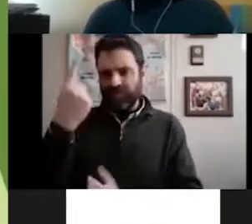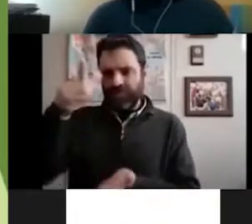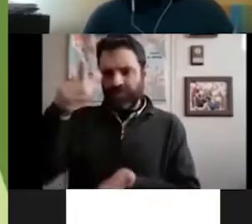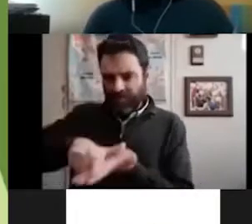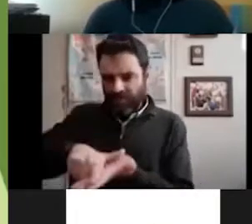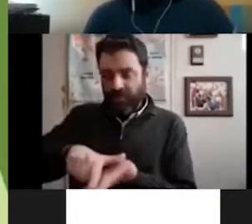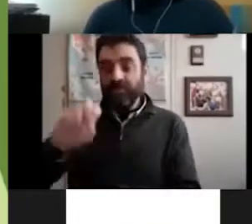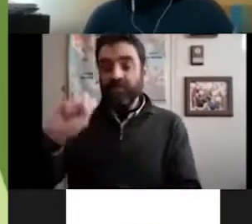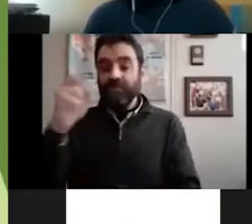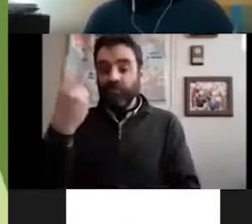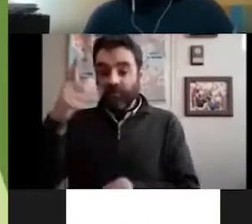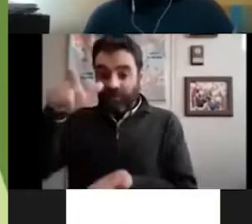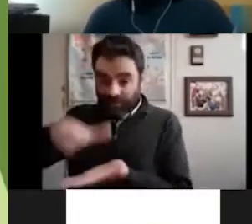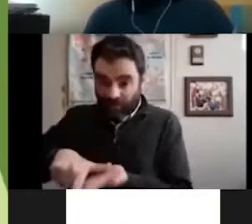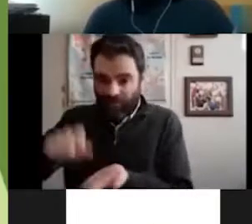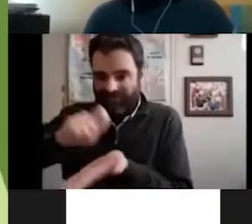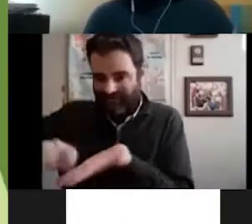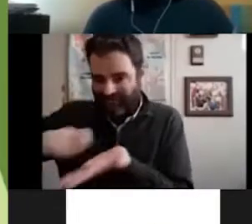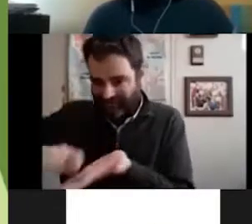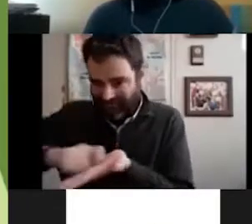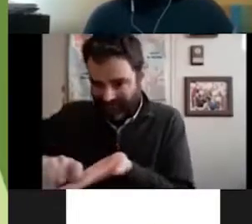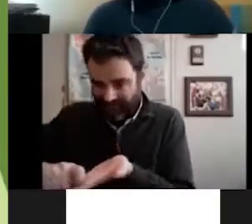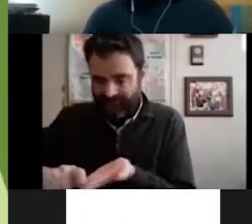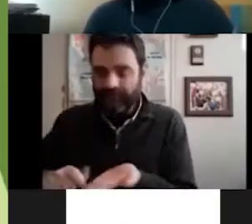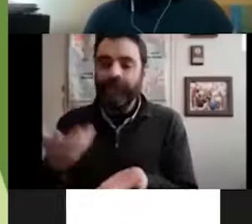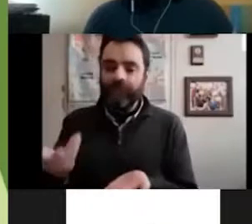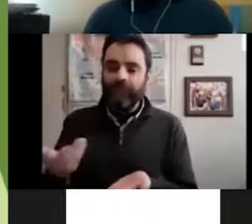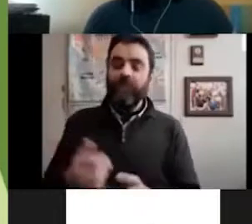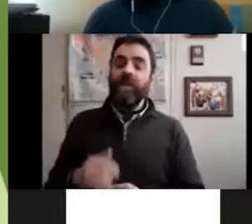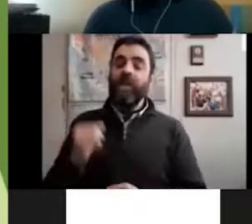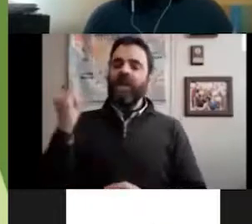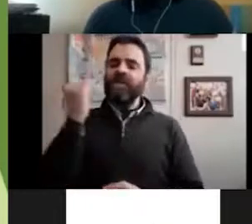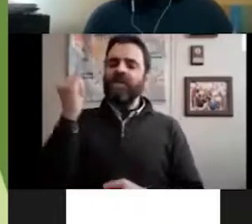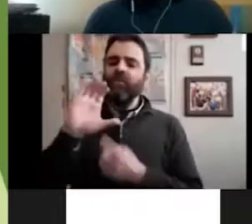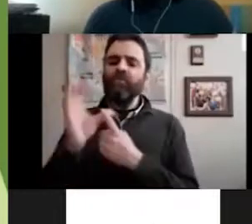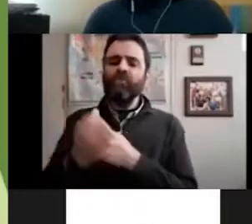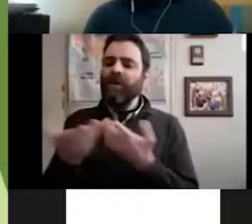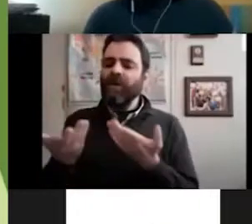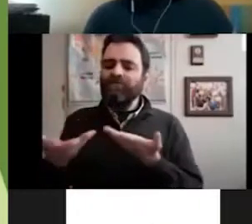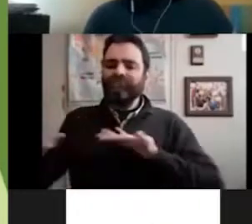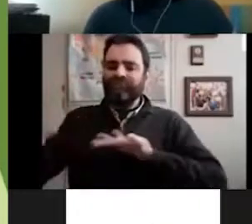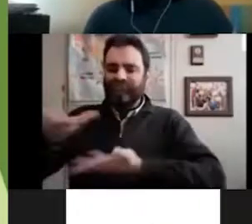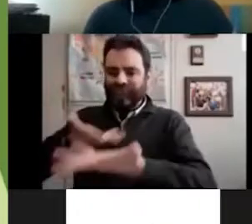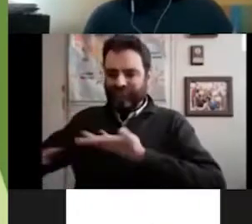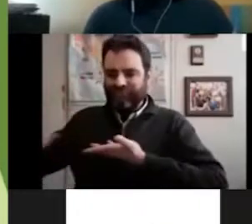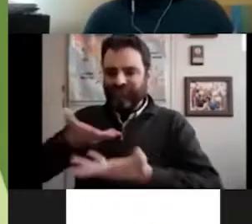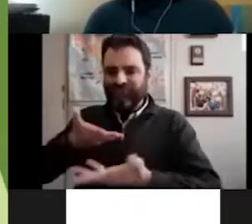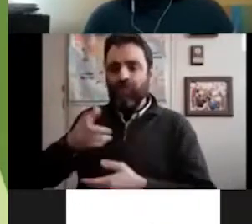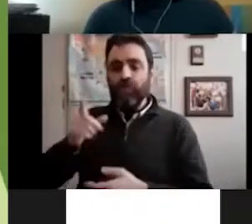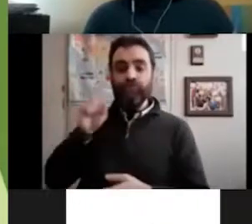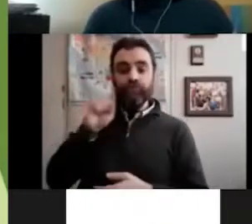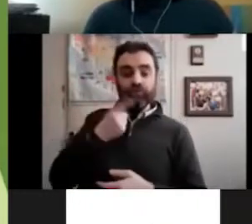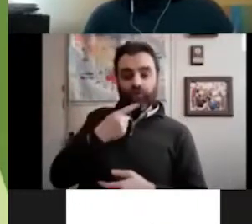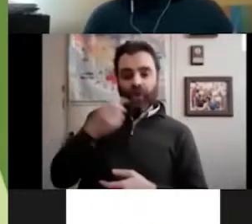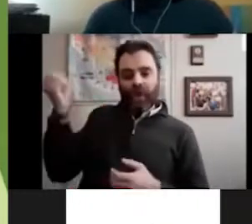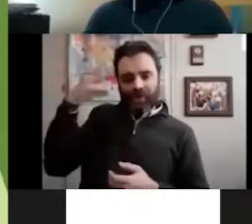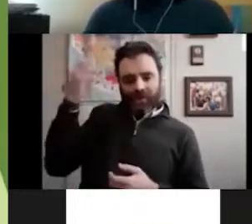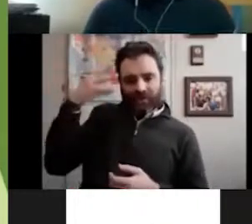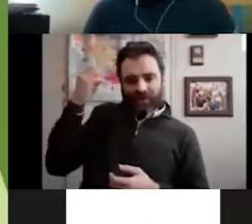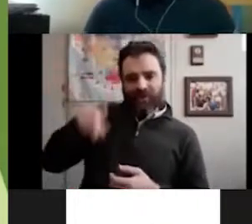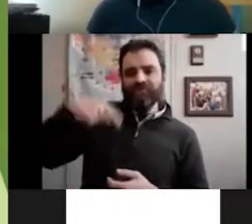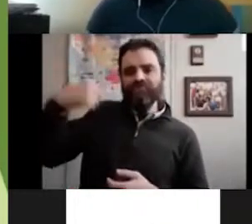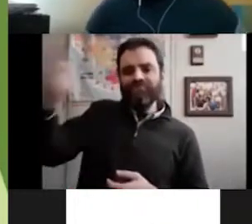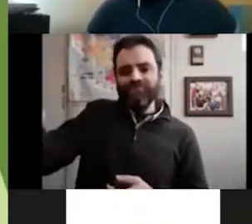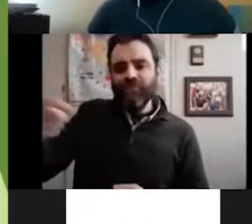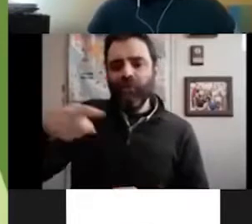lengua de señas, que es mi lengua, es mi primera lengua, y mi segunda lengua es el español escrito. Entonces, la cultura, ¿qué